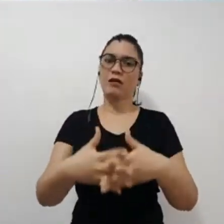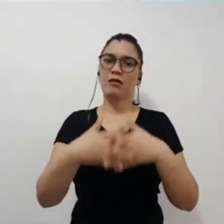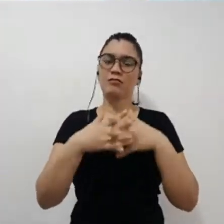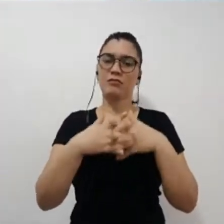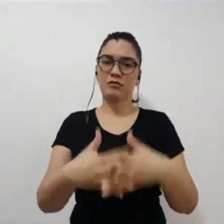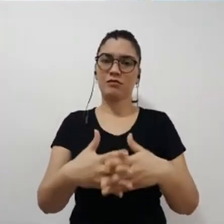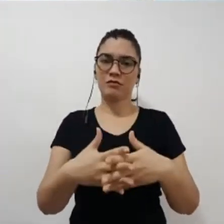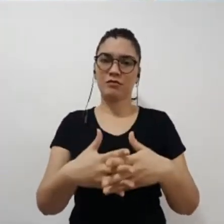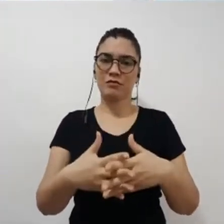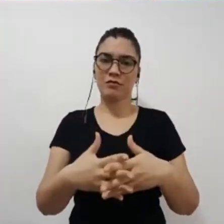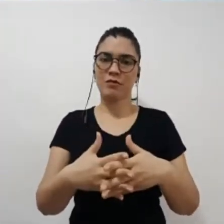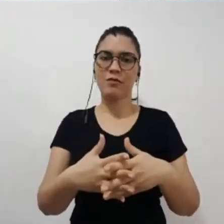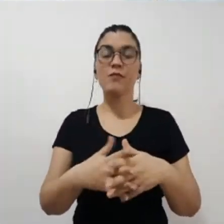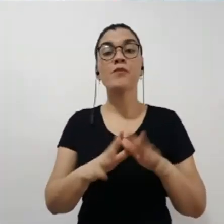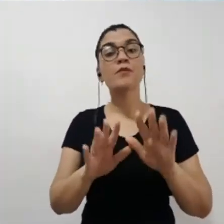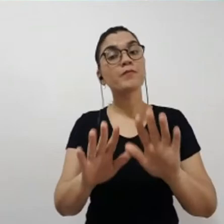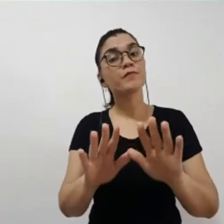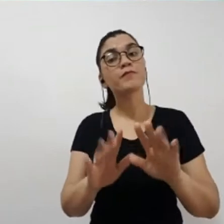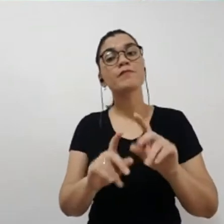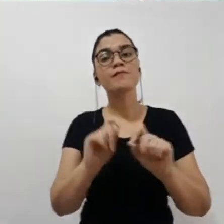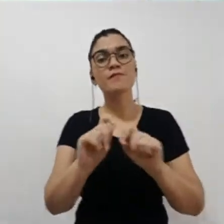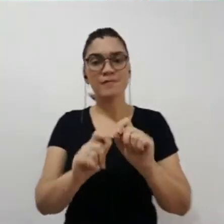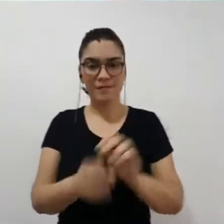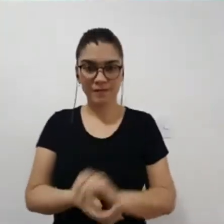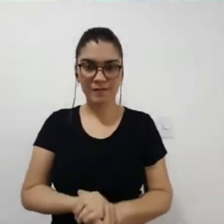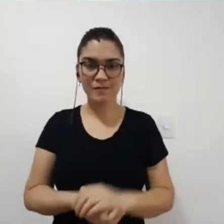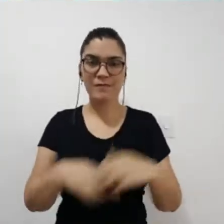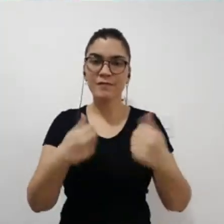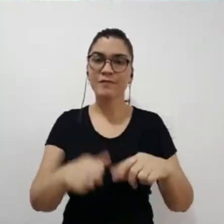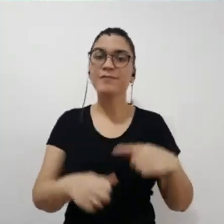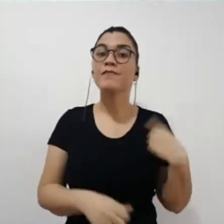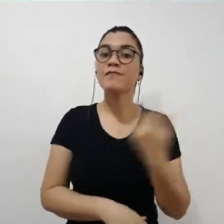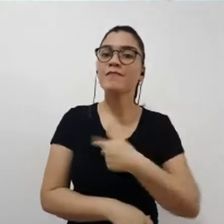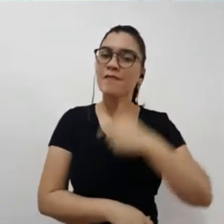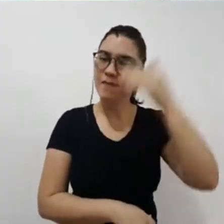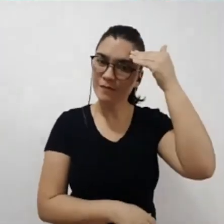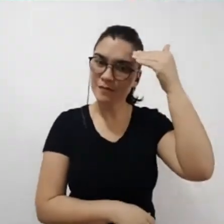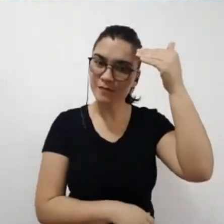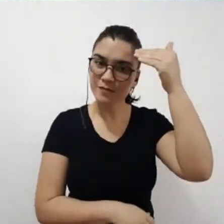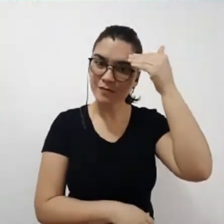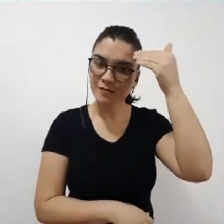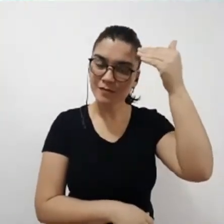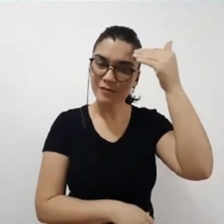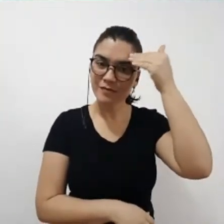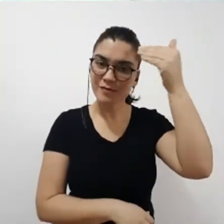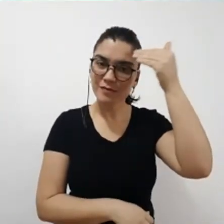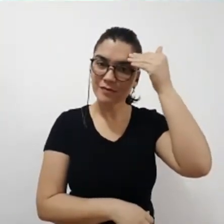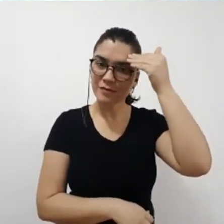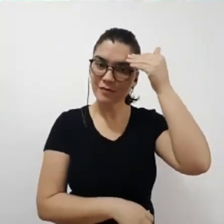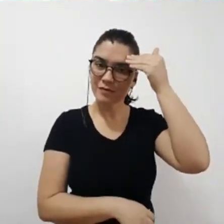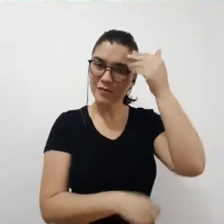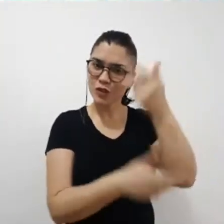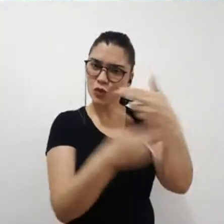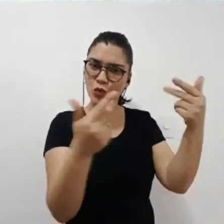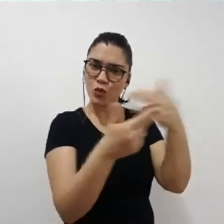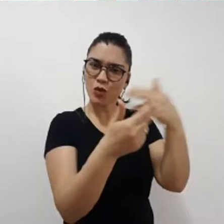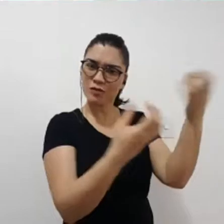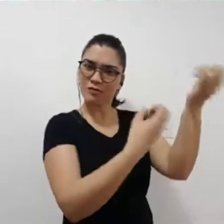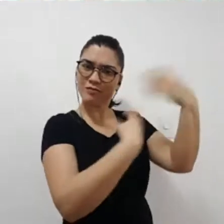Mas precisamos entender que, se esta é então a pedagogia de Deus, o que